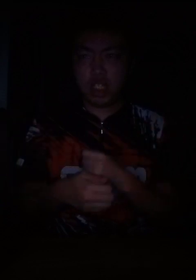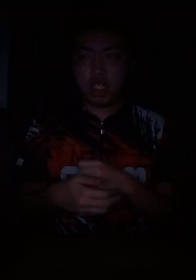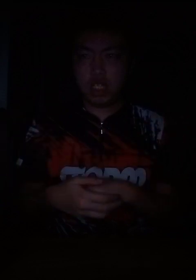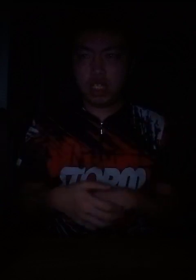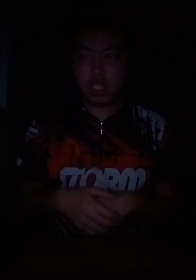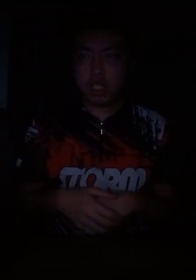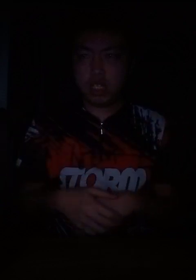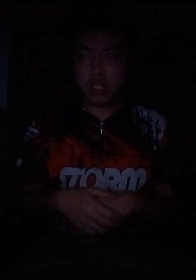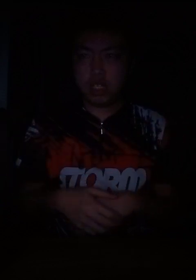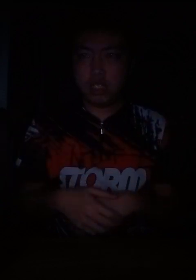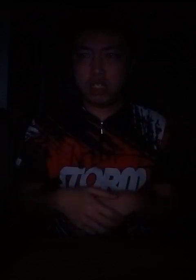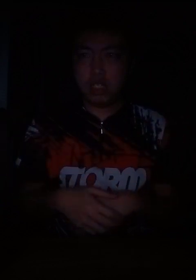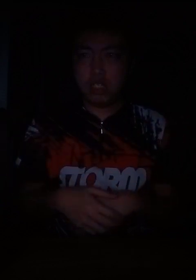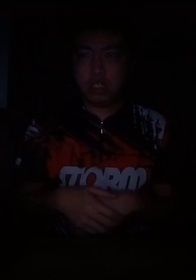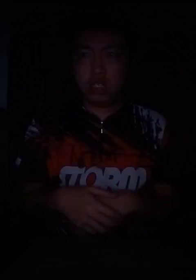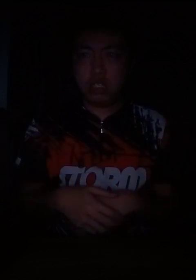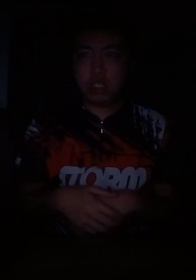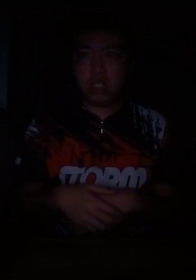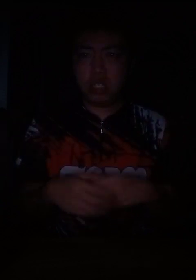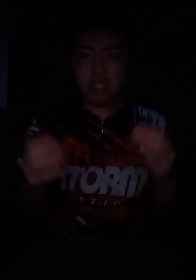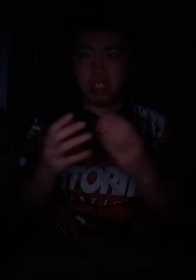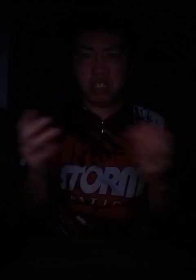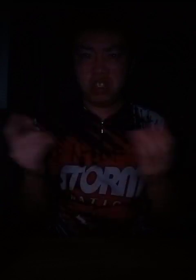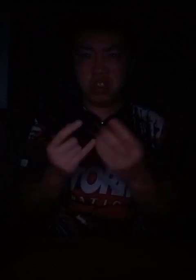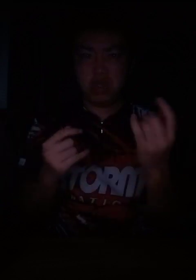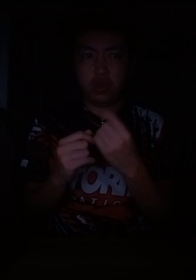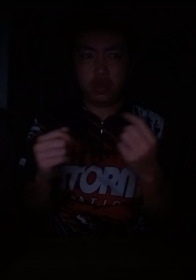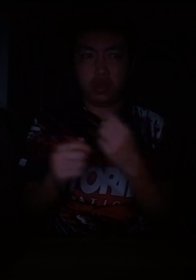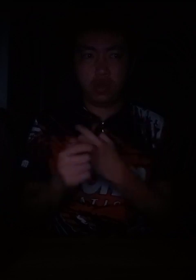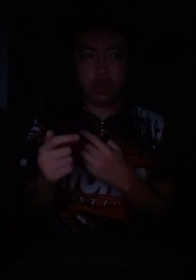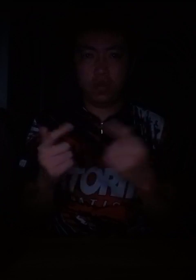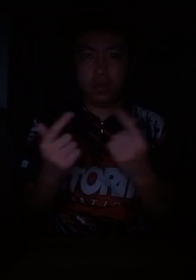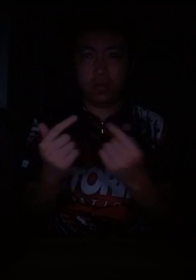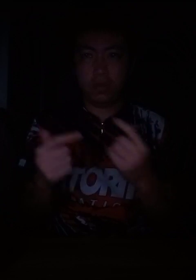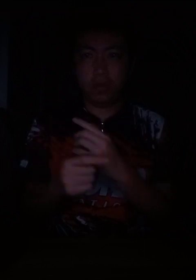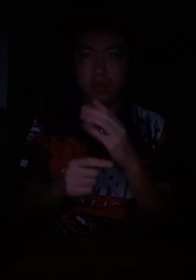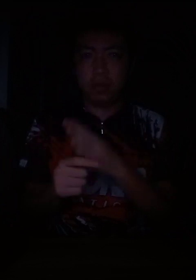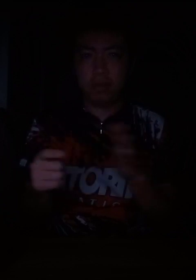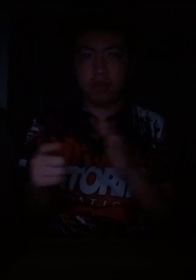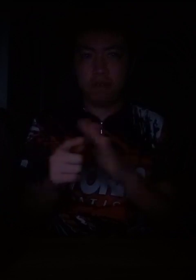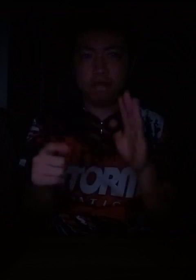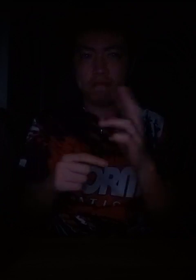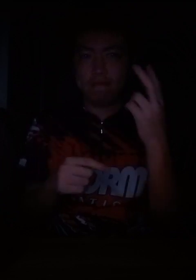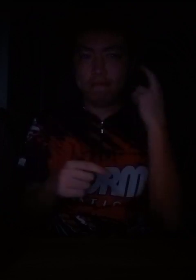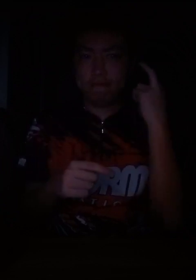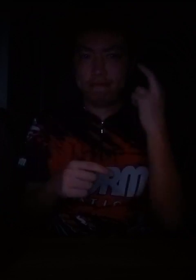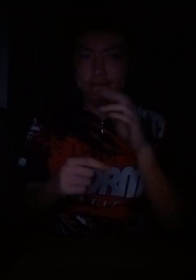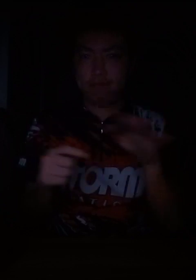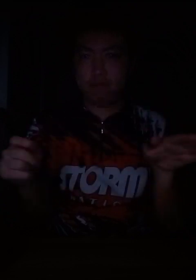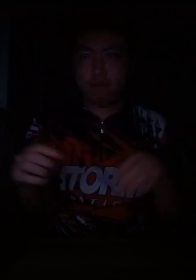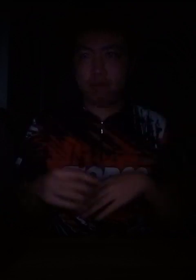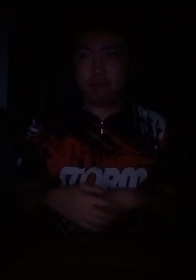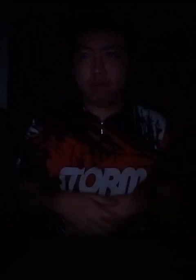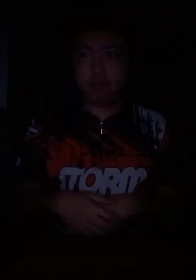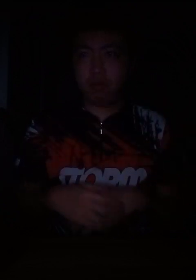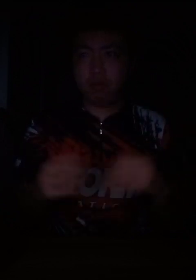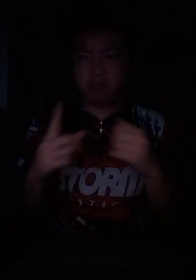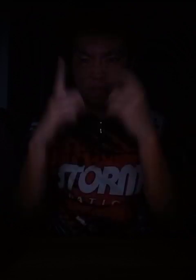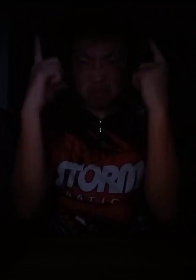피했거든요. 승객들 역시 난동이 벌어지고 있다며 계속해서 경찰에 신고 전화를 했습니다. 마스크를 쓴 답답한